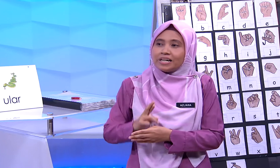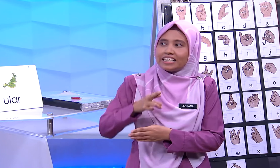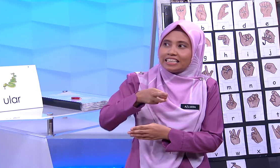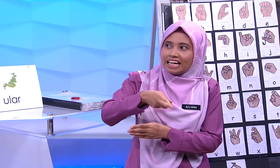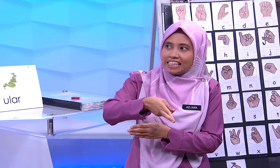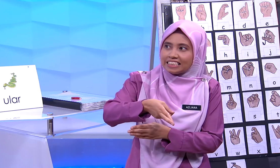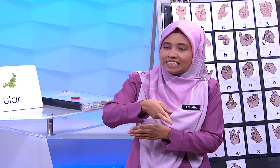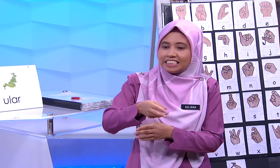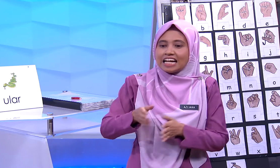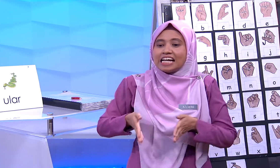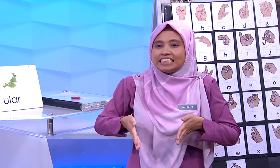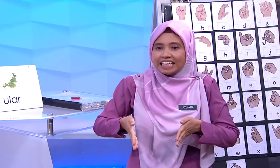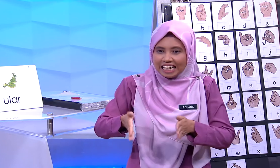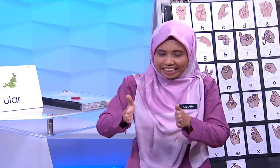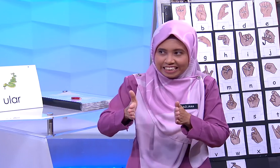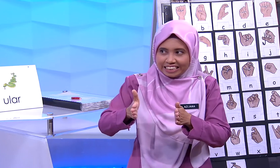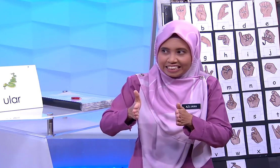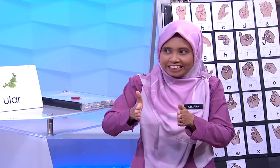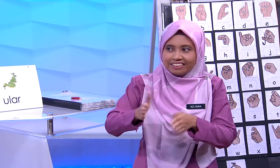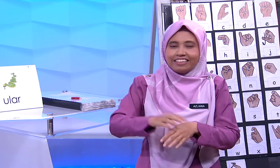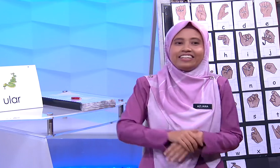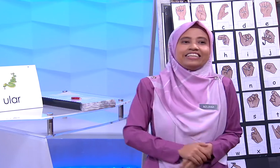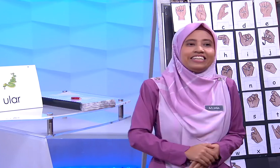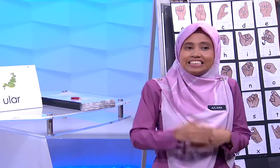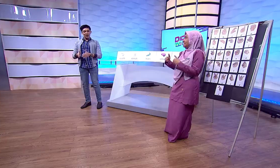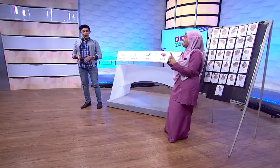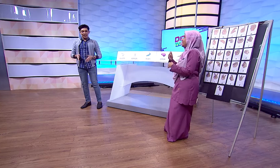merentas tes jalan-jalan doang